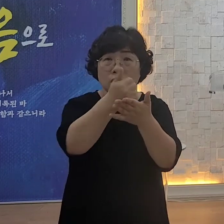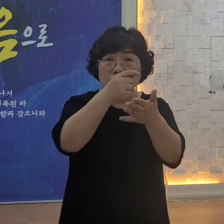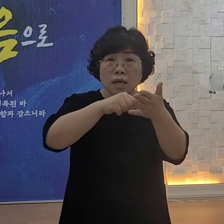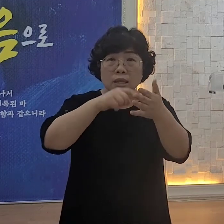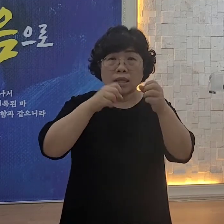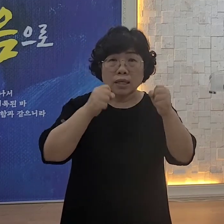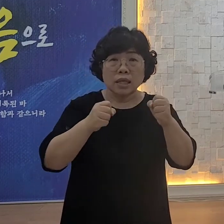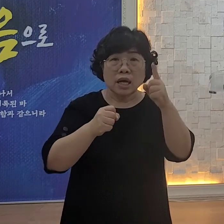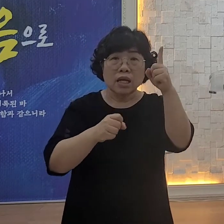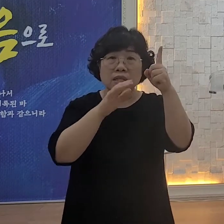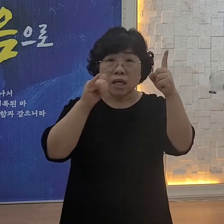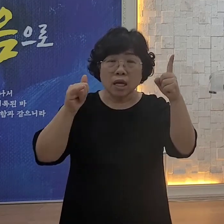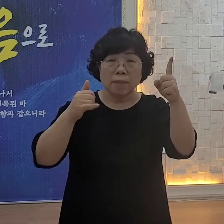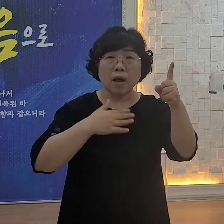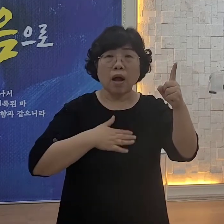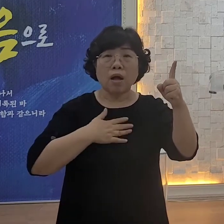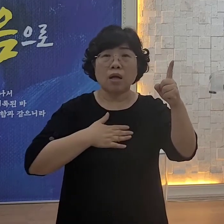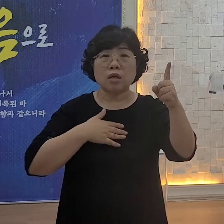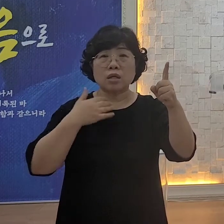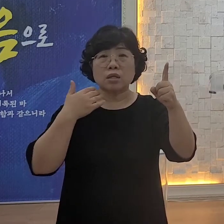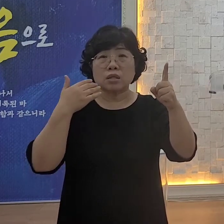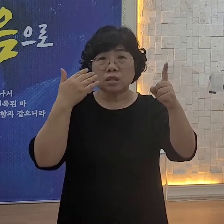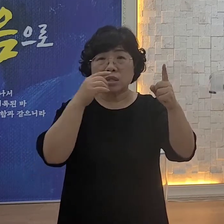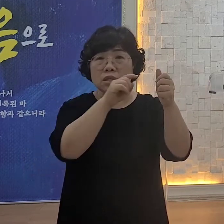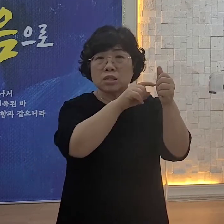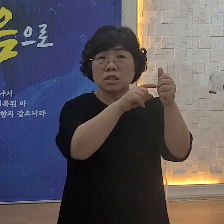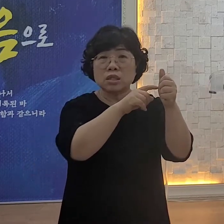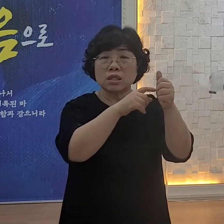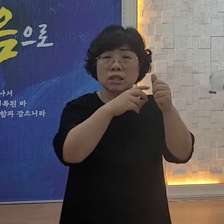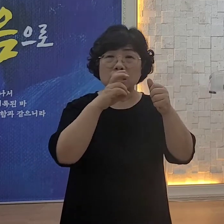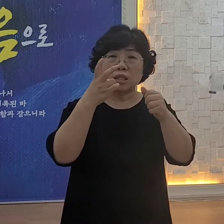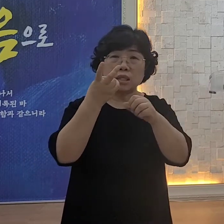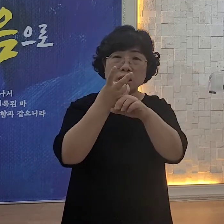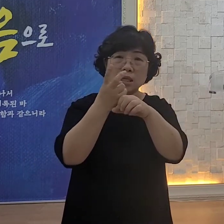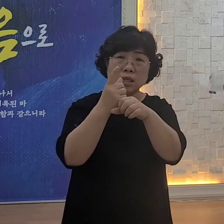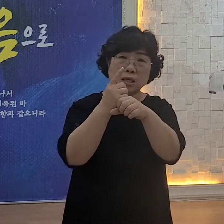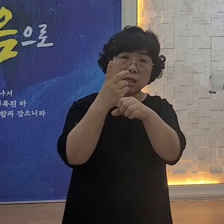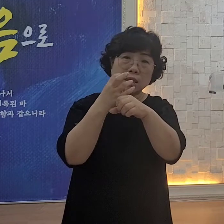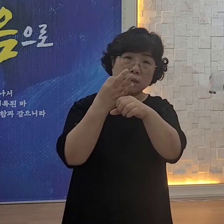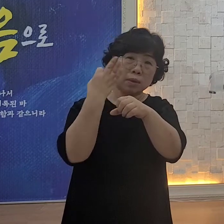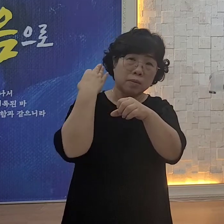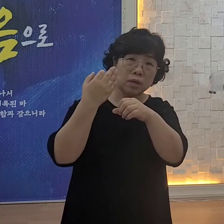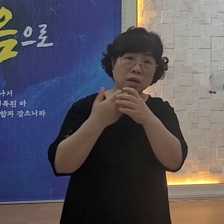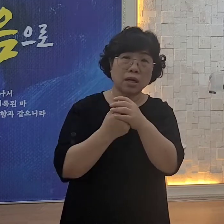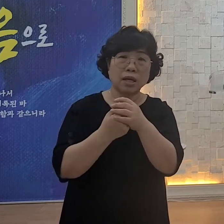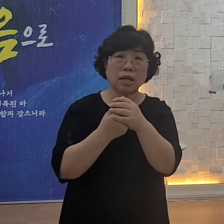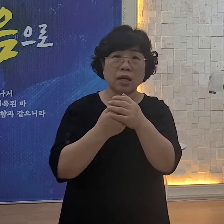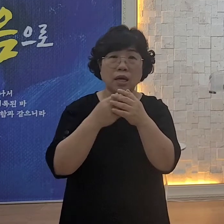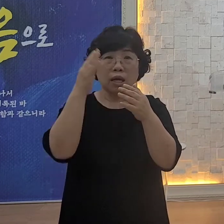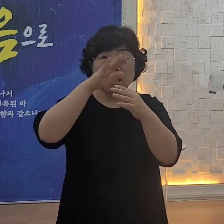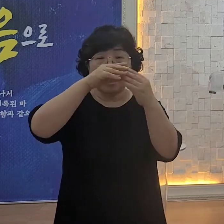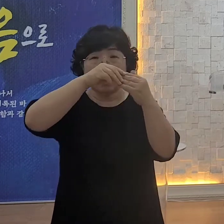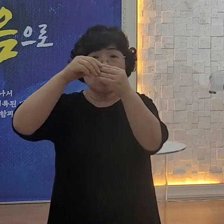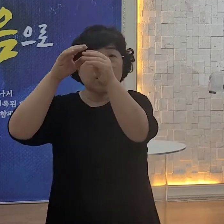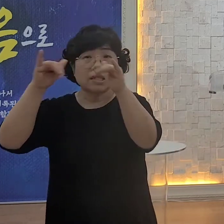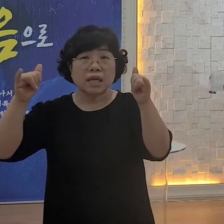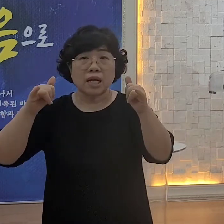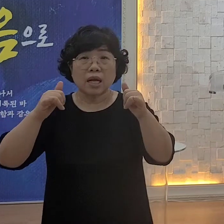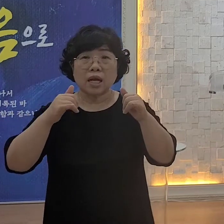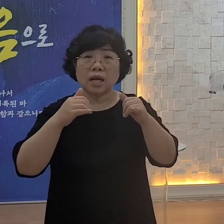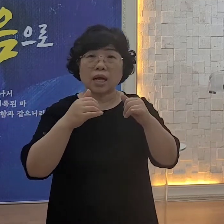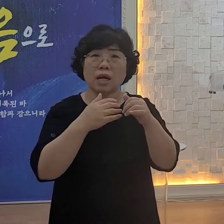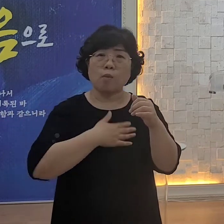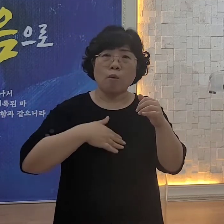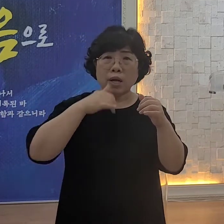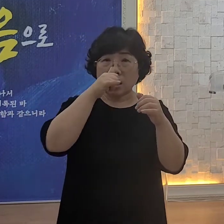그리스도 안에 있는 한 사람을 아노니 그는 14년 전에 셋째 하늘에 이끌려 간 자라. 그가 몸